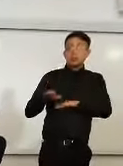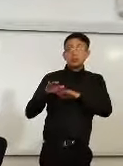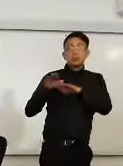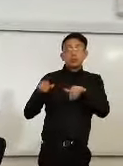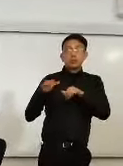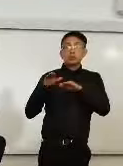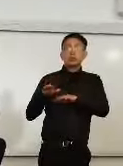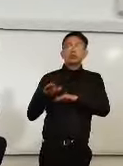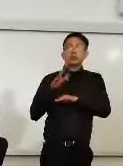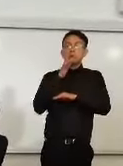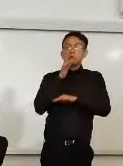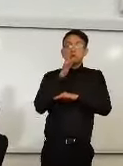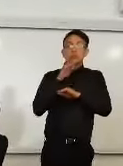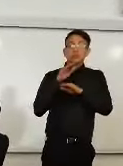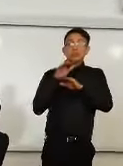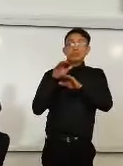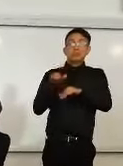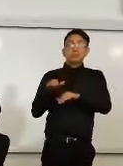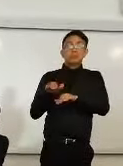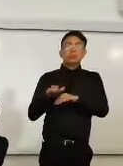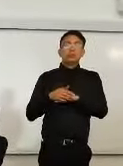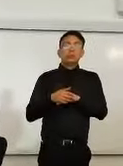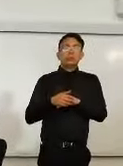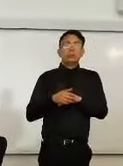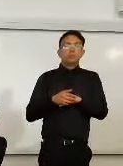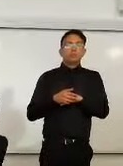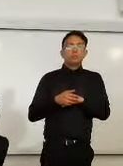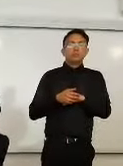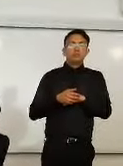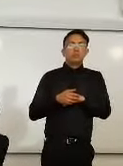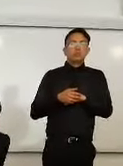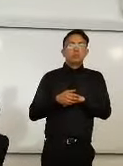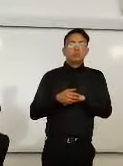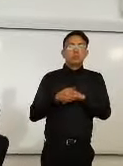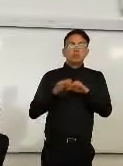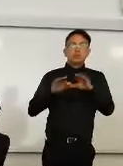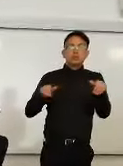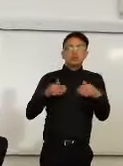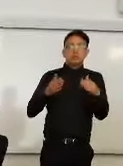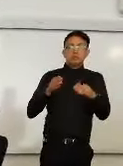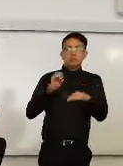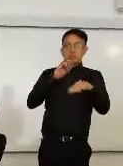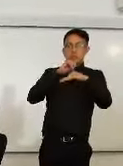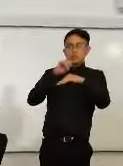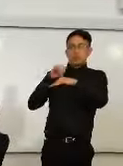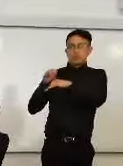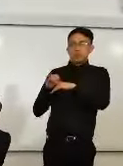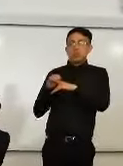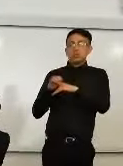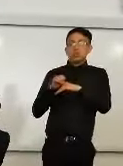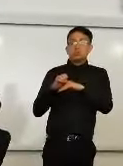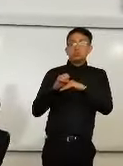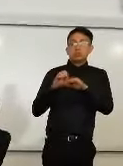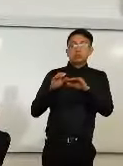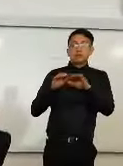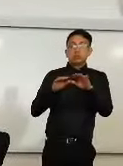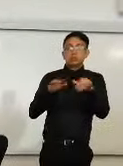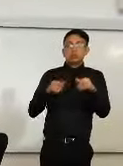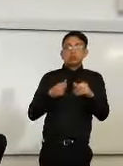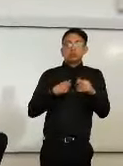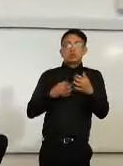los requisitos para poder hacer la representación, esa organización que no pudiera cumplir con los requisitos, o más bien esa vacante, iba a